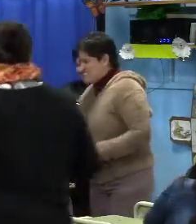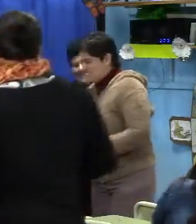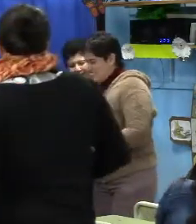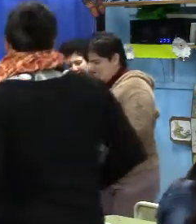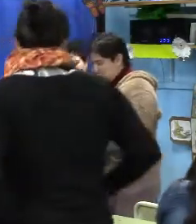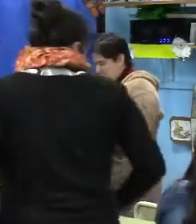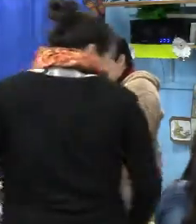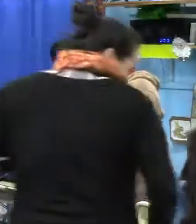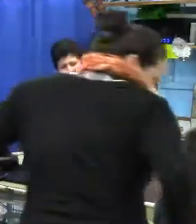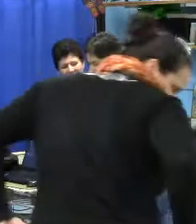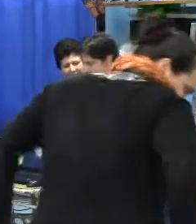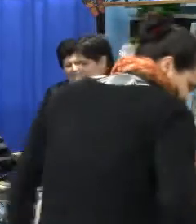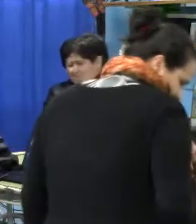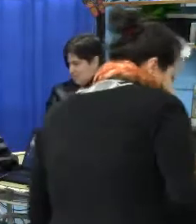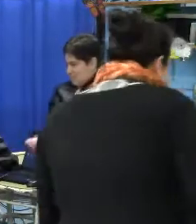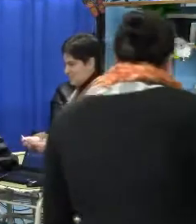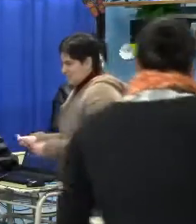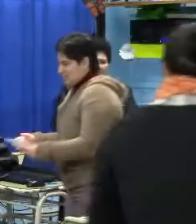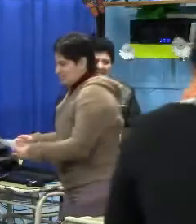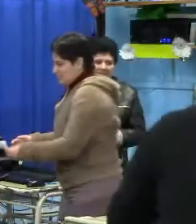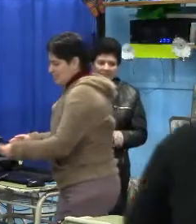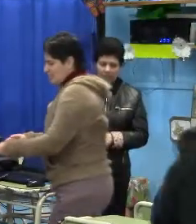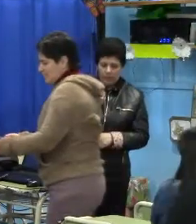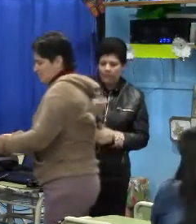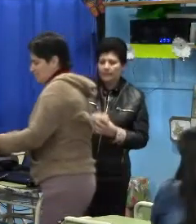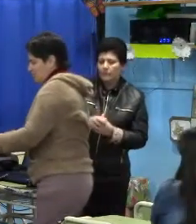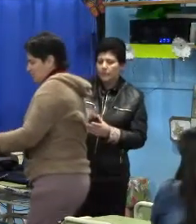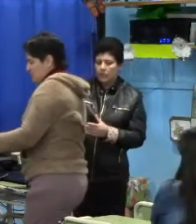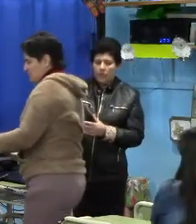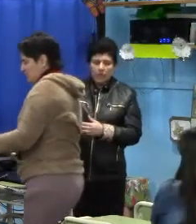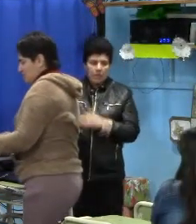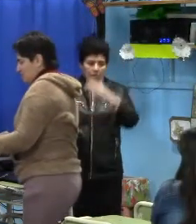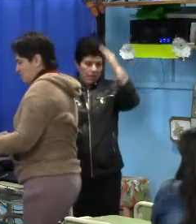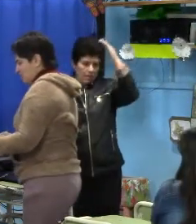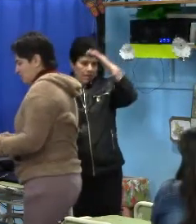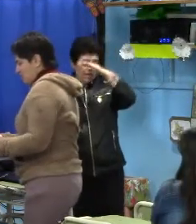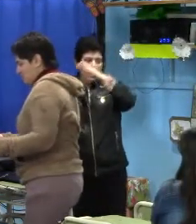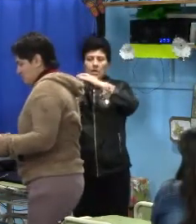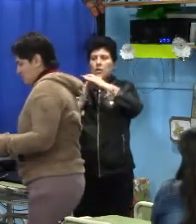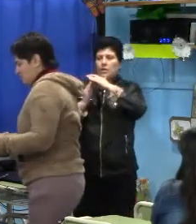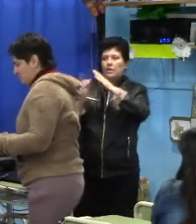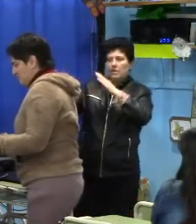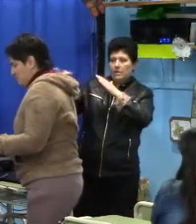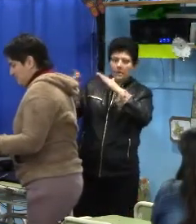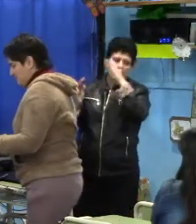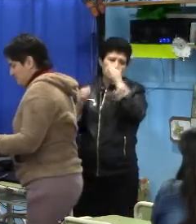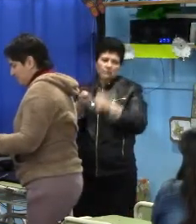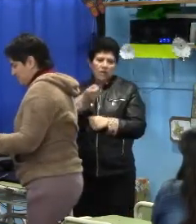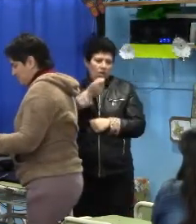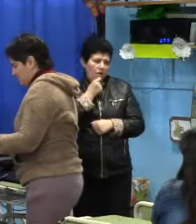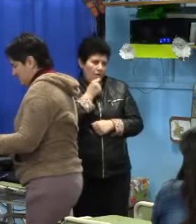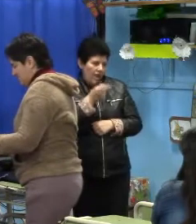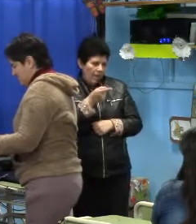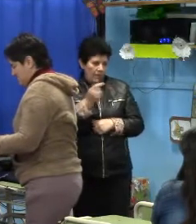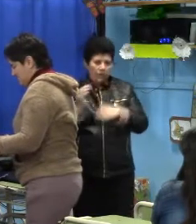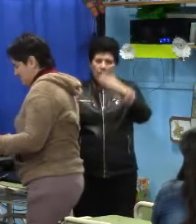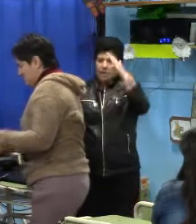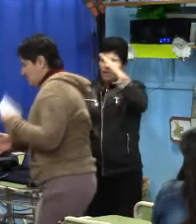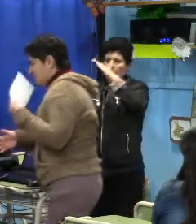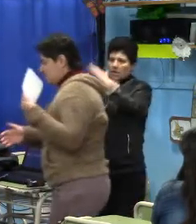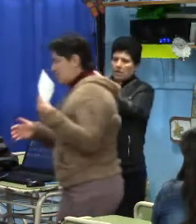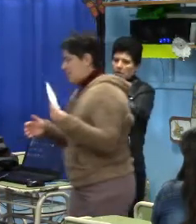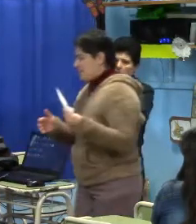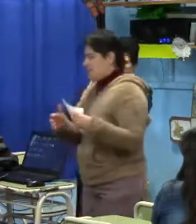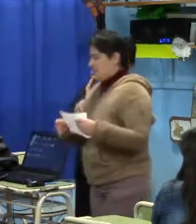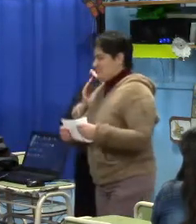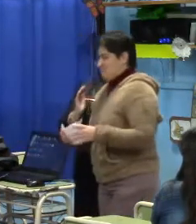Bueno, ahí. ¿Usted da cuenta que es el director de... yo soy el director. Contémelo. María.